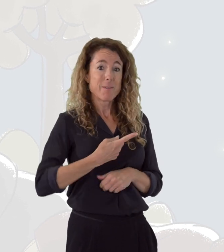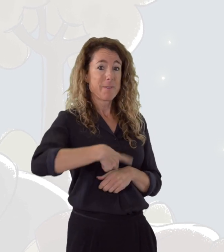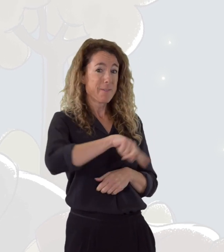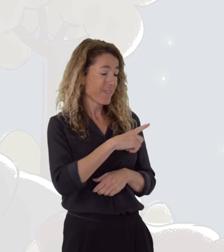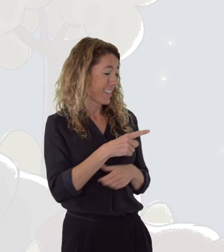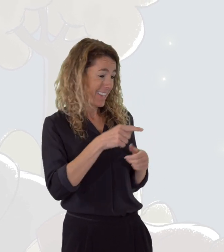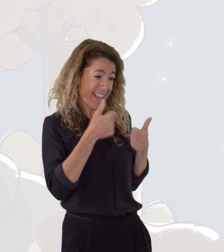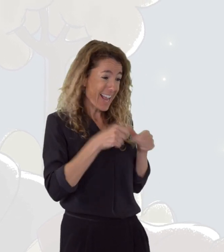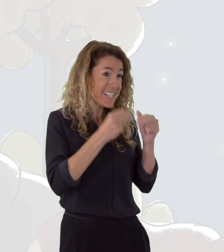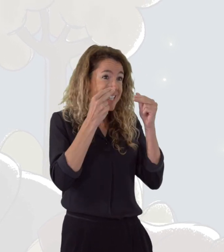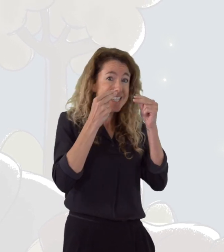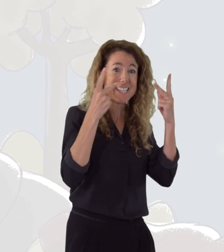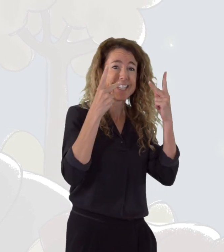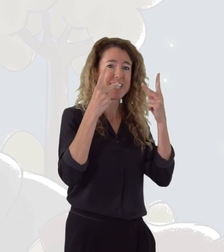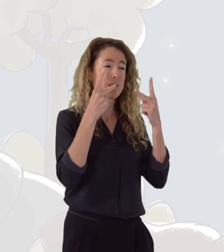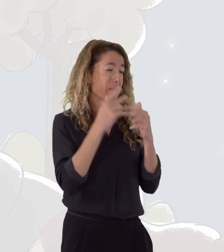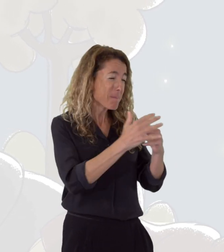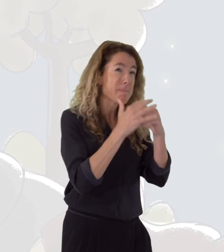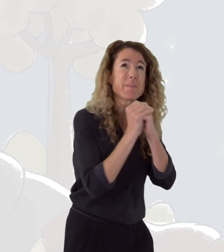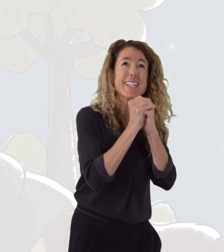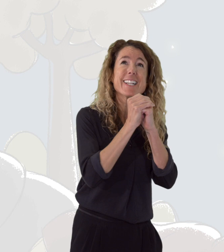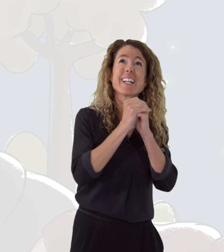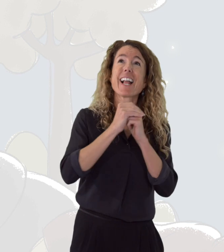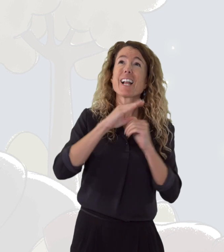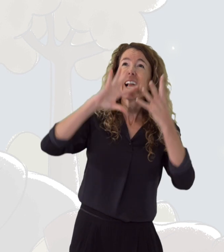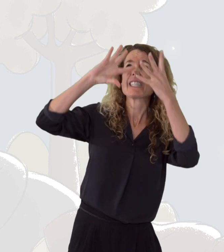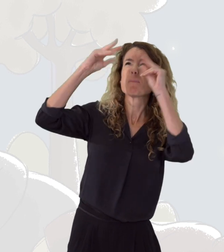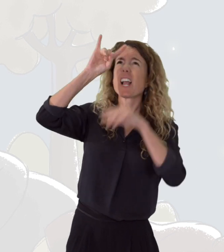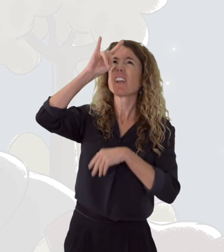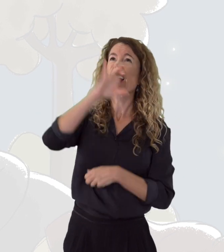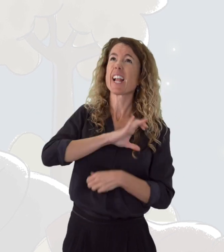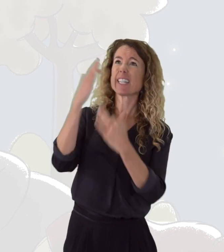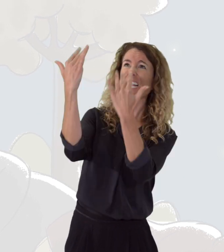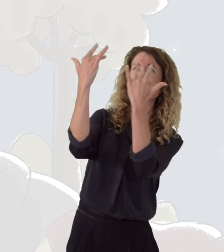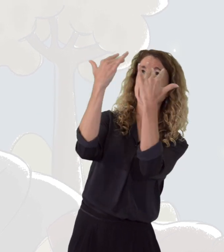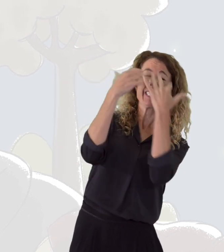Restez éveillés et priez pour pouvoir résister quand l'esprit du mal vous tentera.